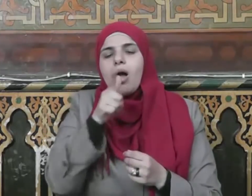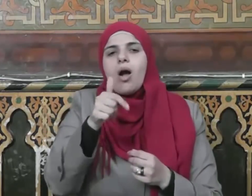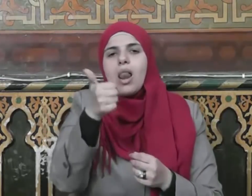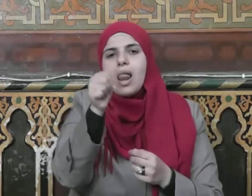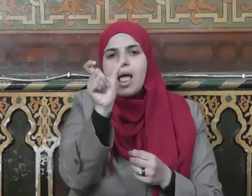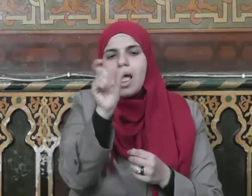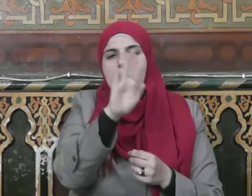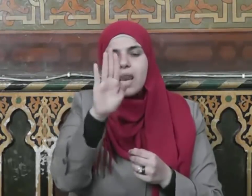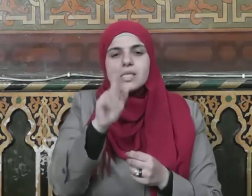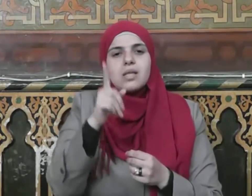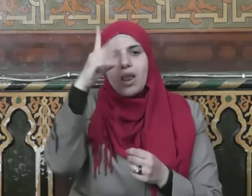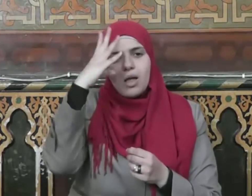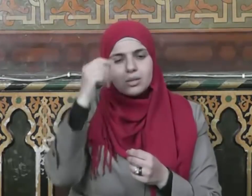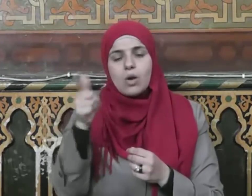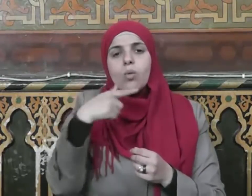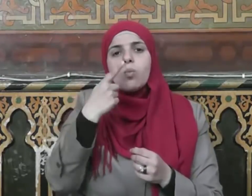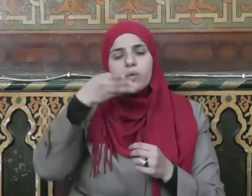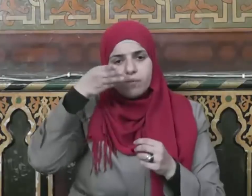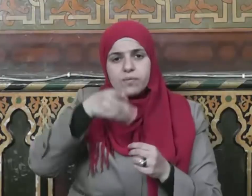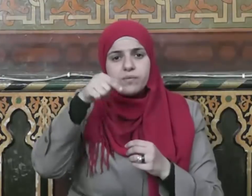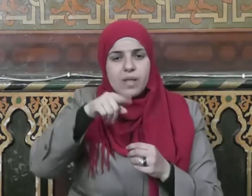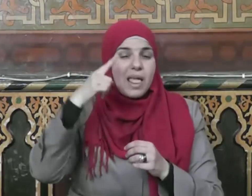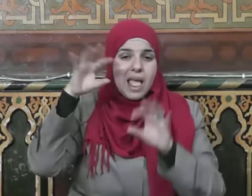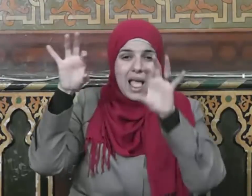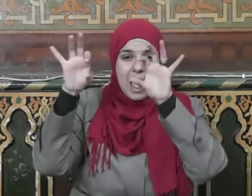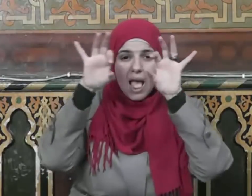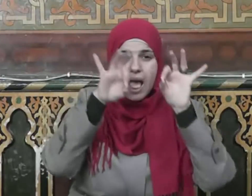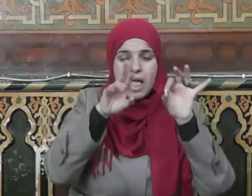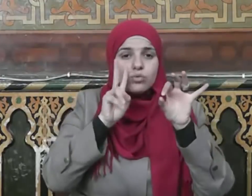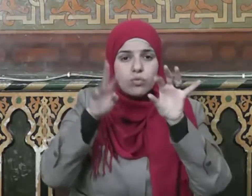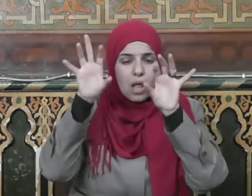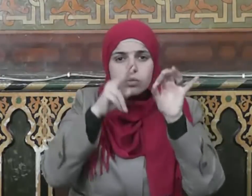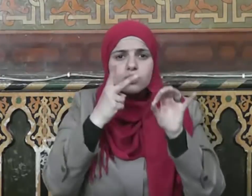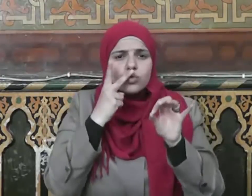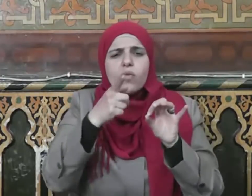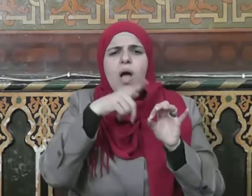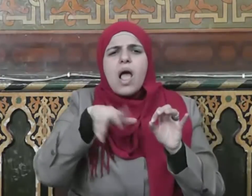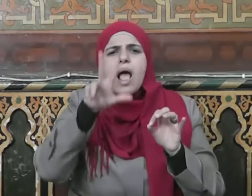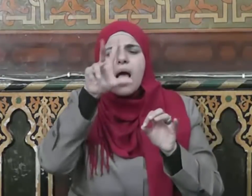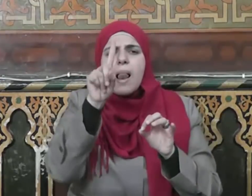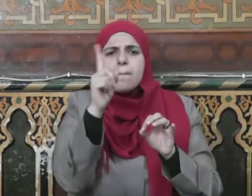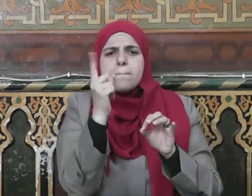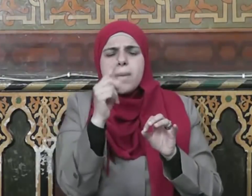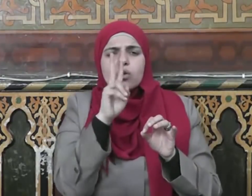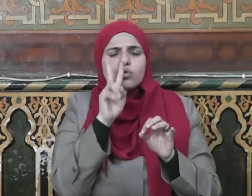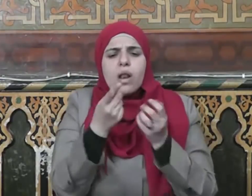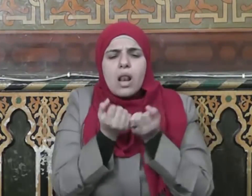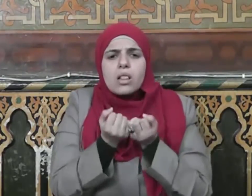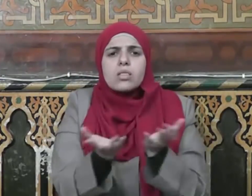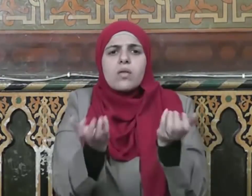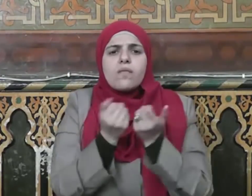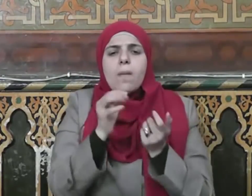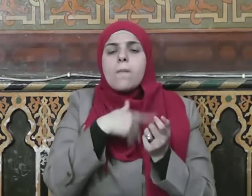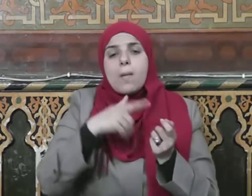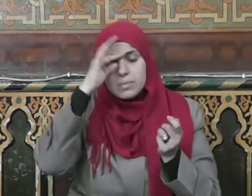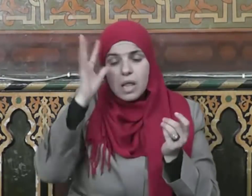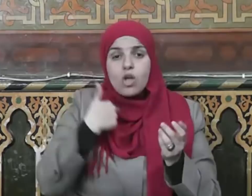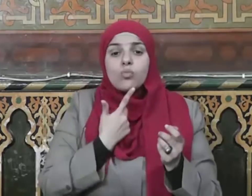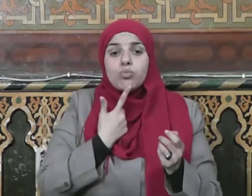عنه: فلما نزلت هذه الآية لن تنالوا البر حتى تنفقوا مما تحبون، قام أبو